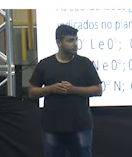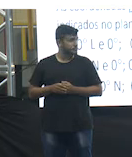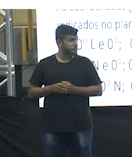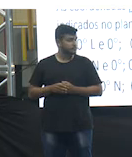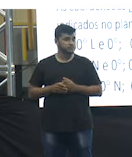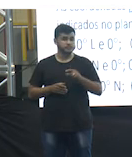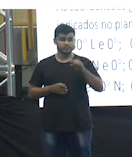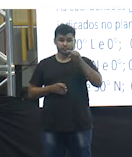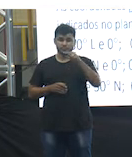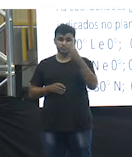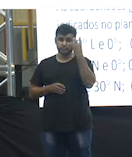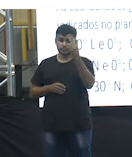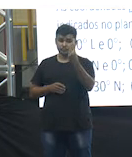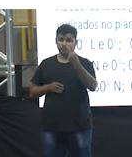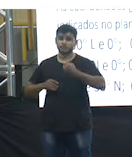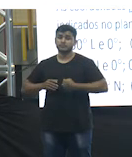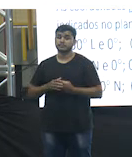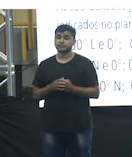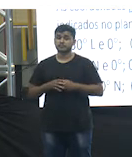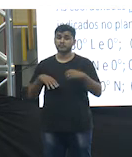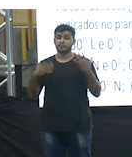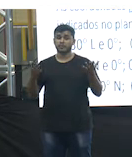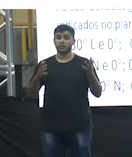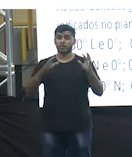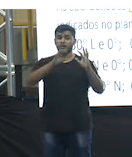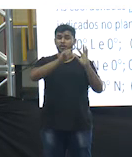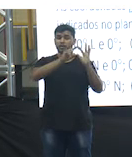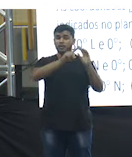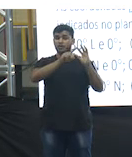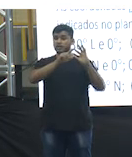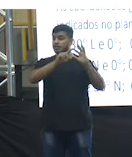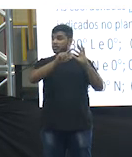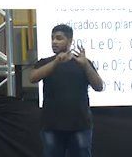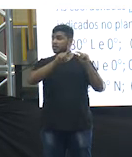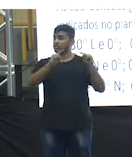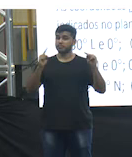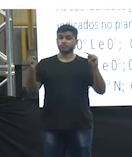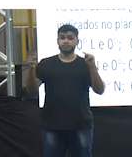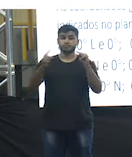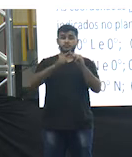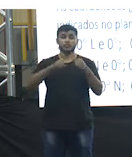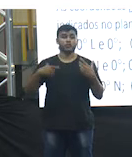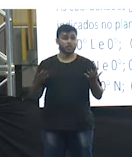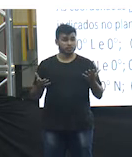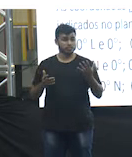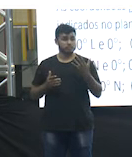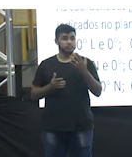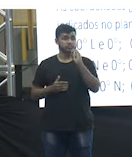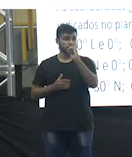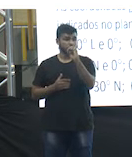2. Qual é a latitude? 0 grau. Fácil.